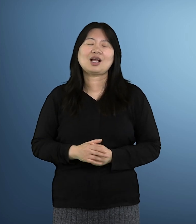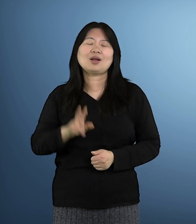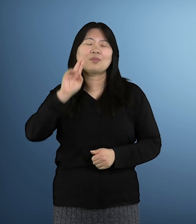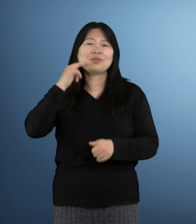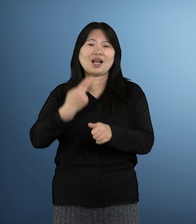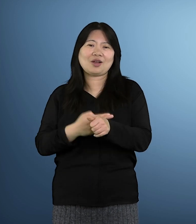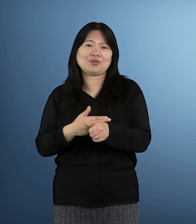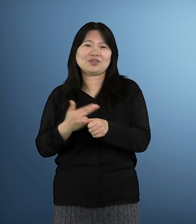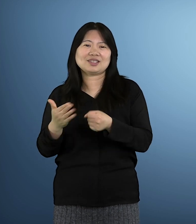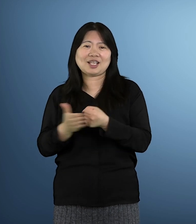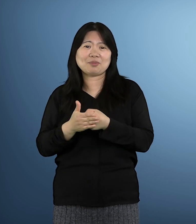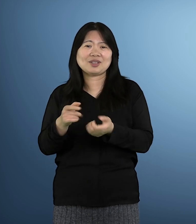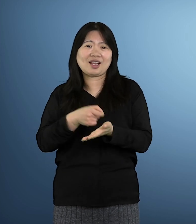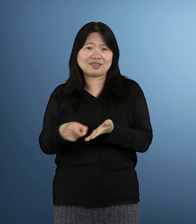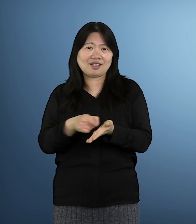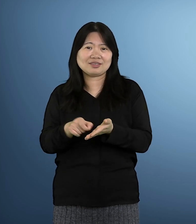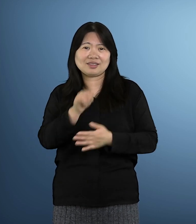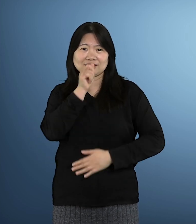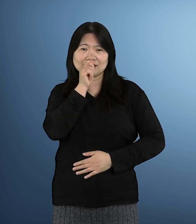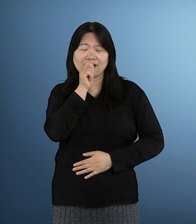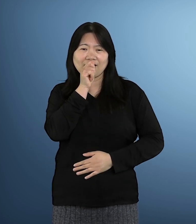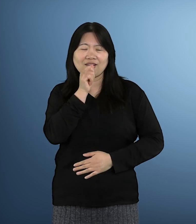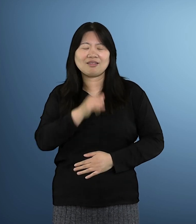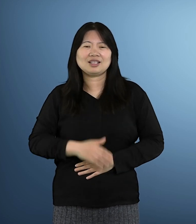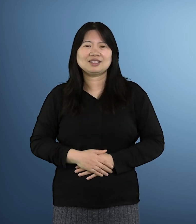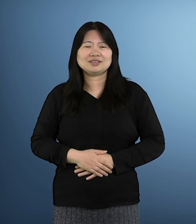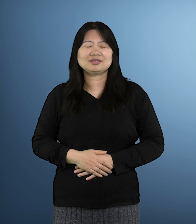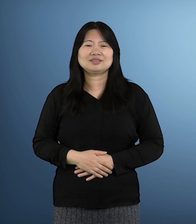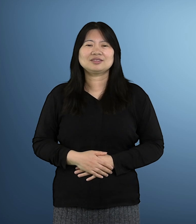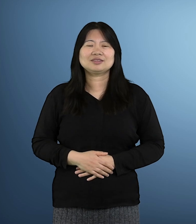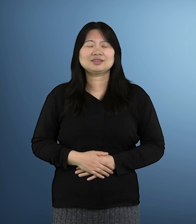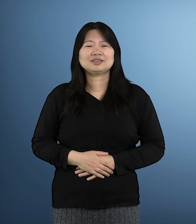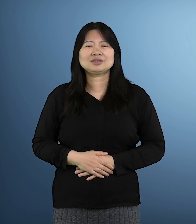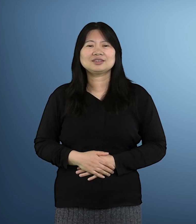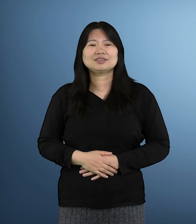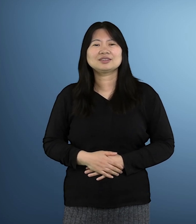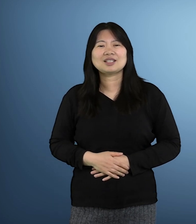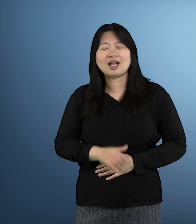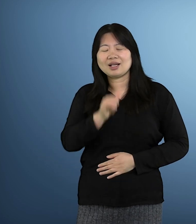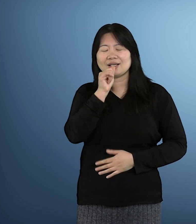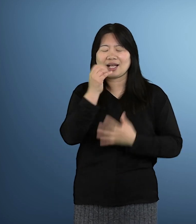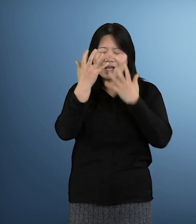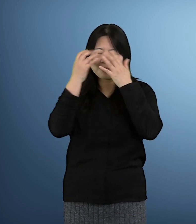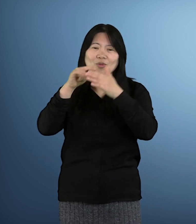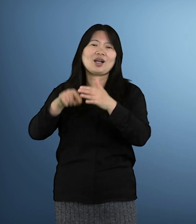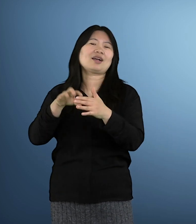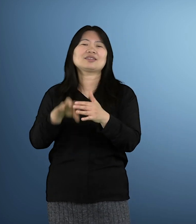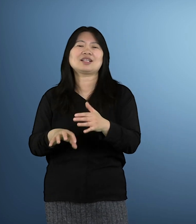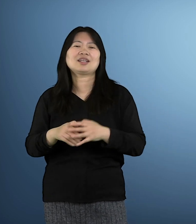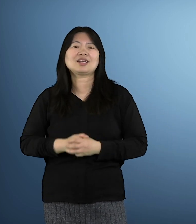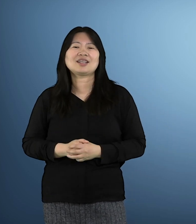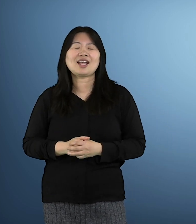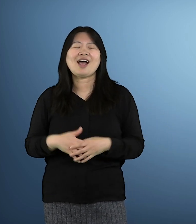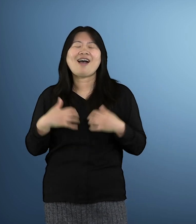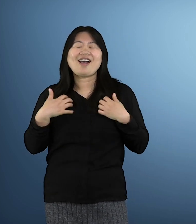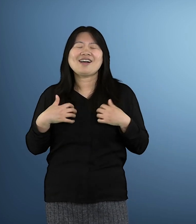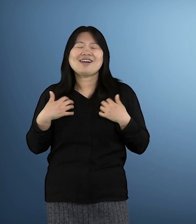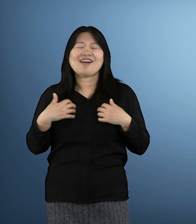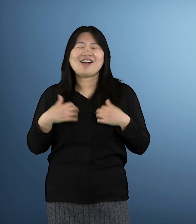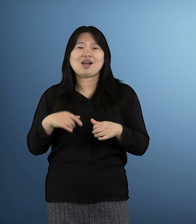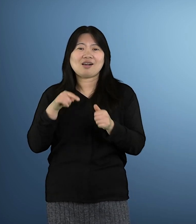바울에 의해서 써졌다는 것이 특징이에요. 감옥 안에서